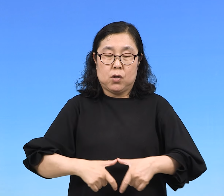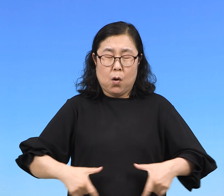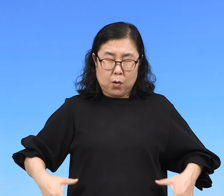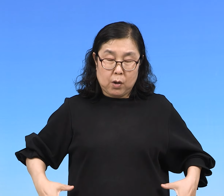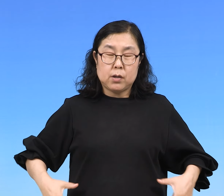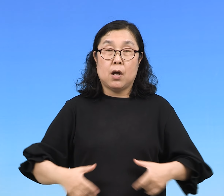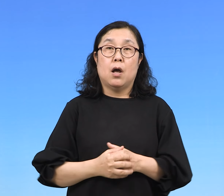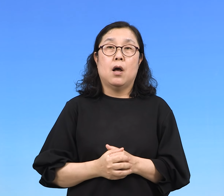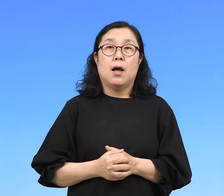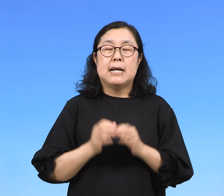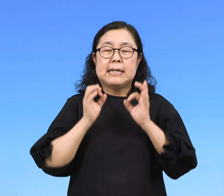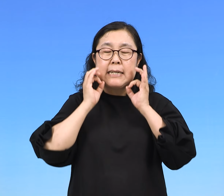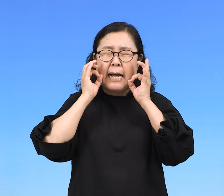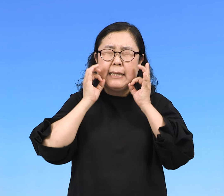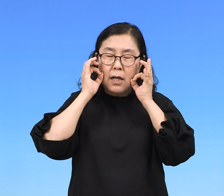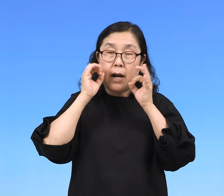너그러워서